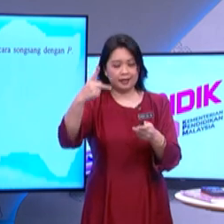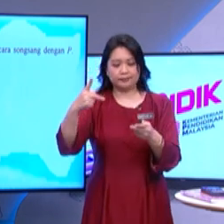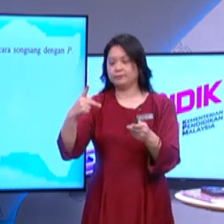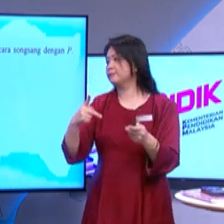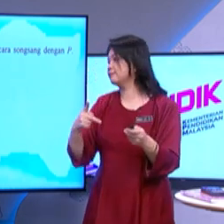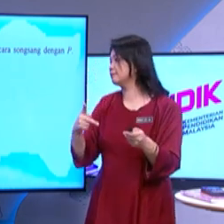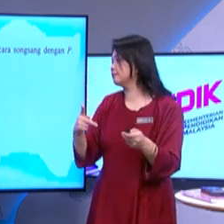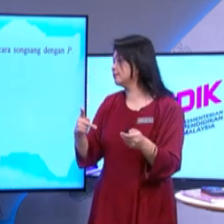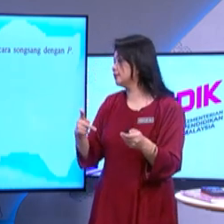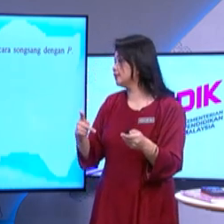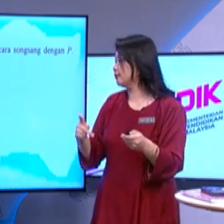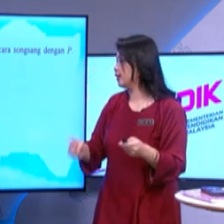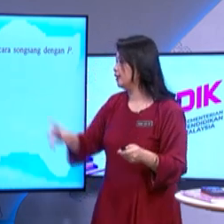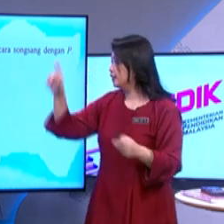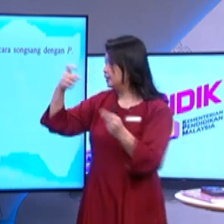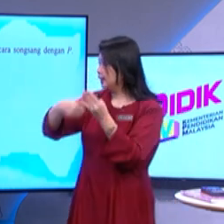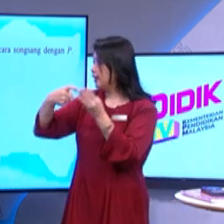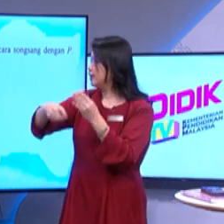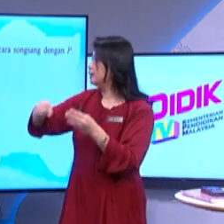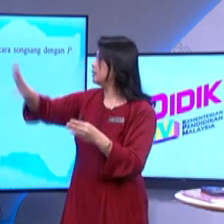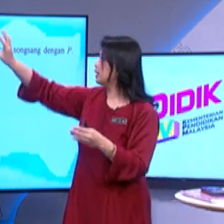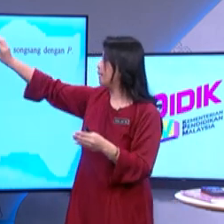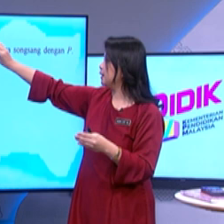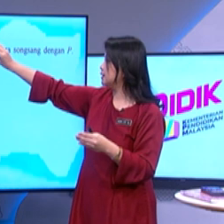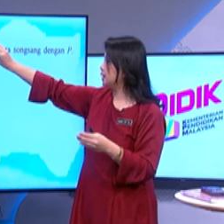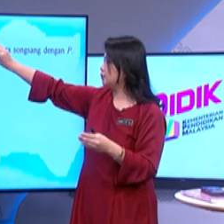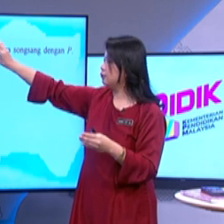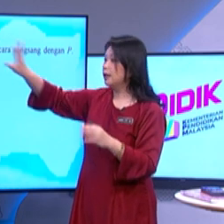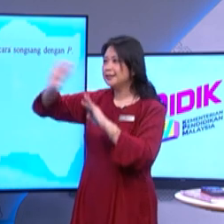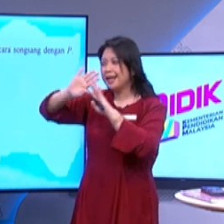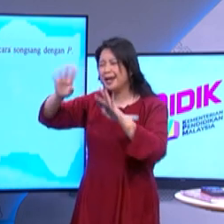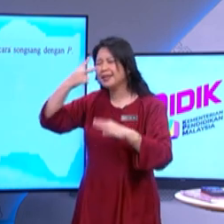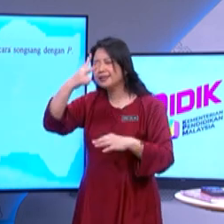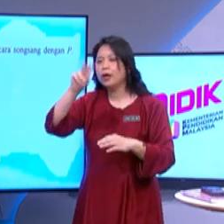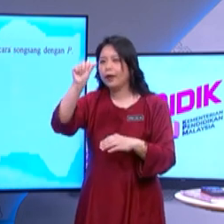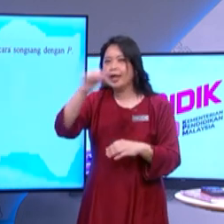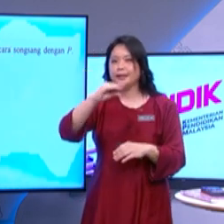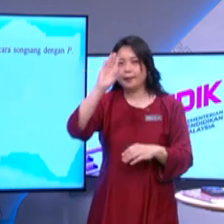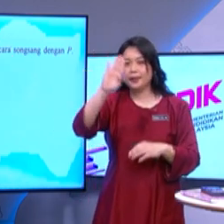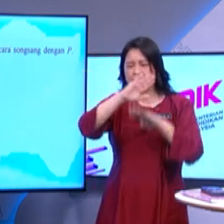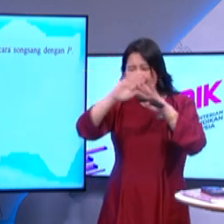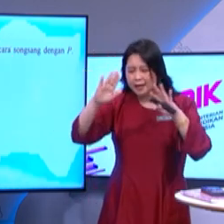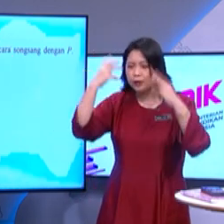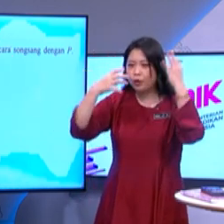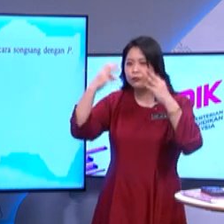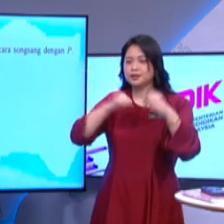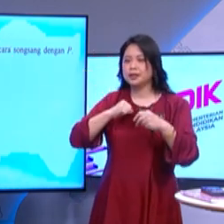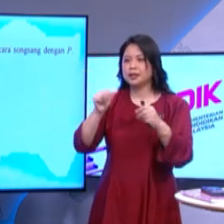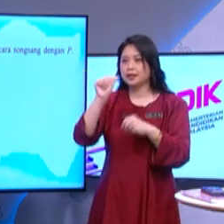i Hai Keh nilai kita ambil di sini dulu Jangan tengok edabi jangan confuse diri